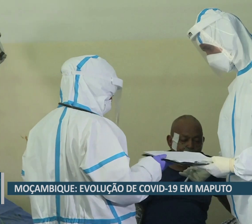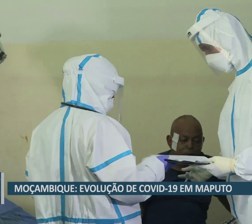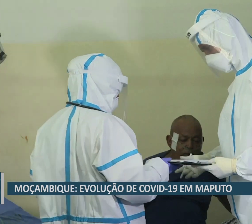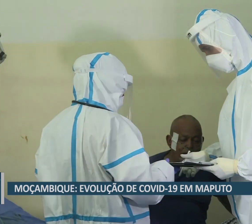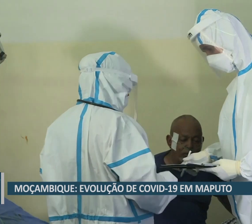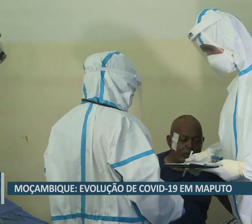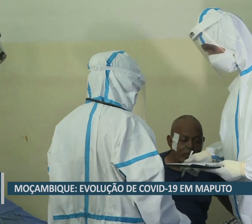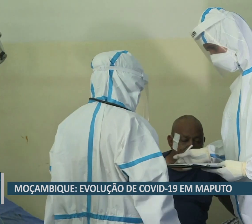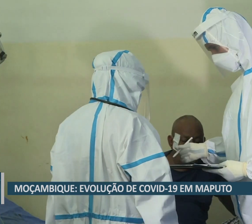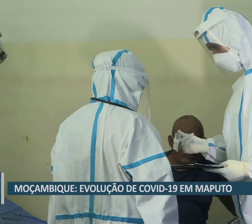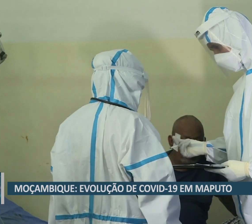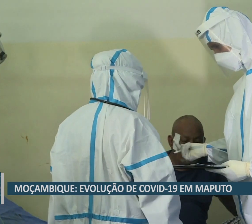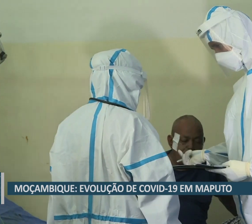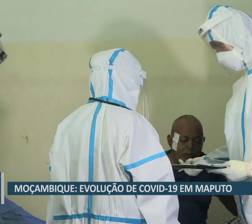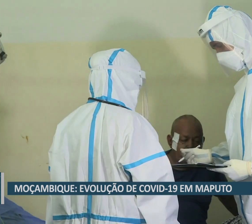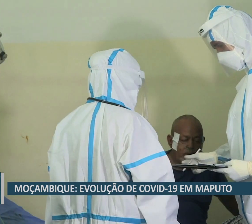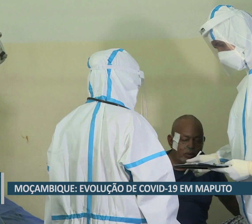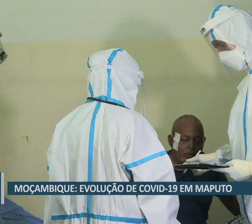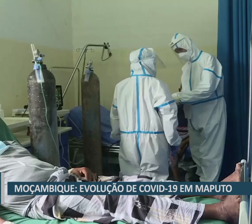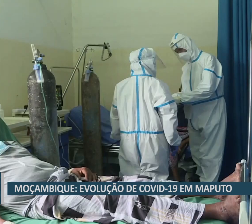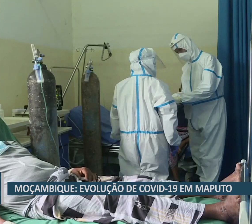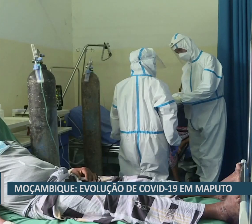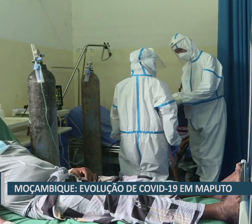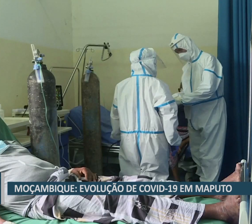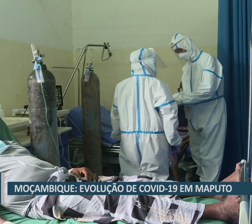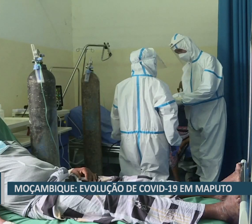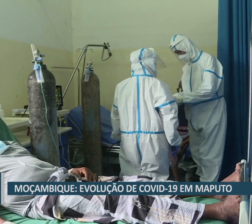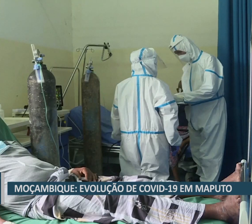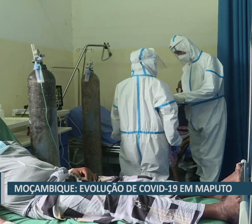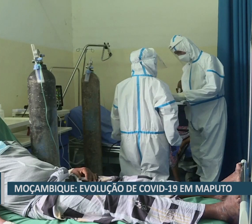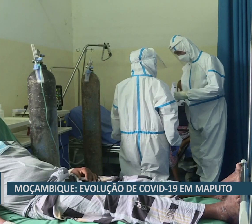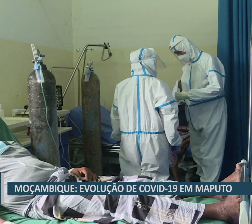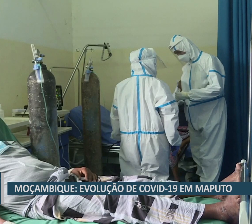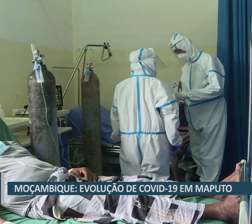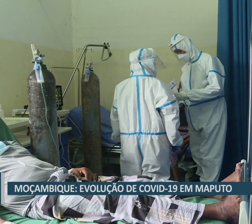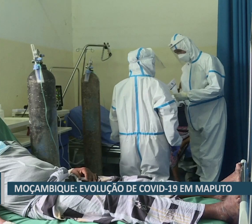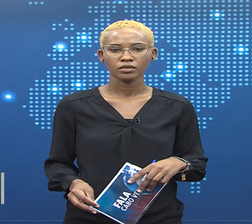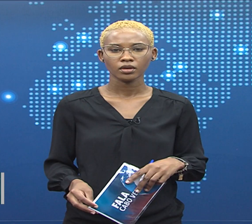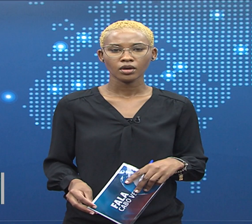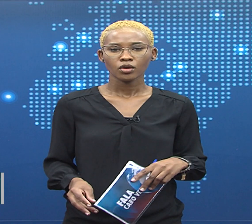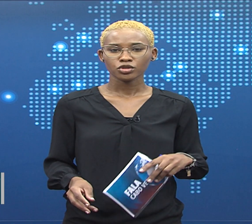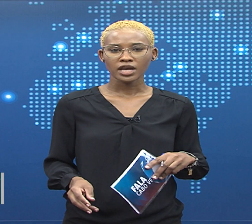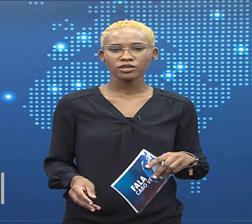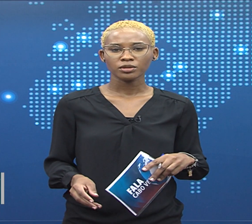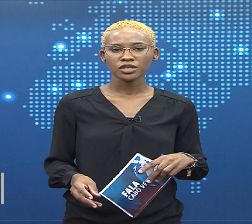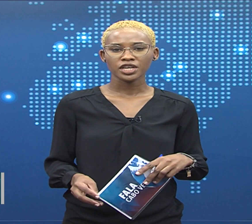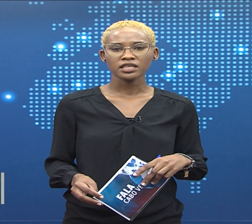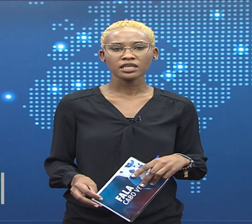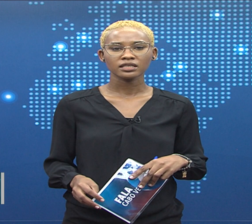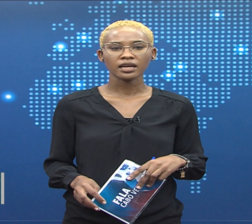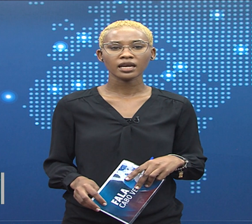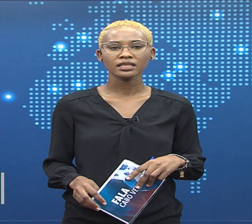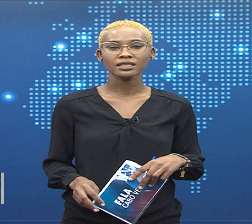autoridades de saúde reforcem os apelos de cumprimento rigoroso das medidas de prevenção. Com o estado de